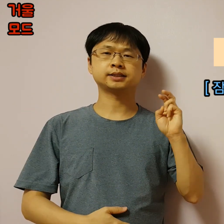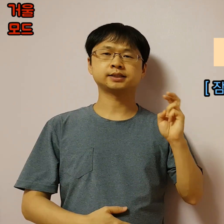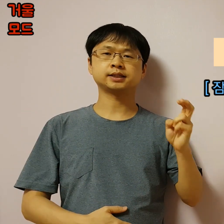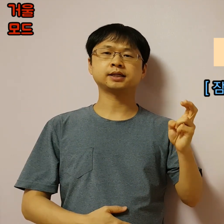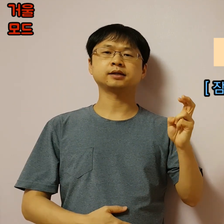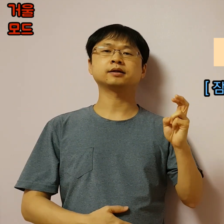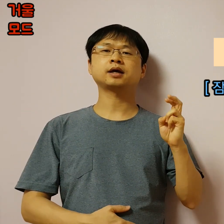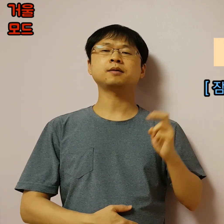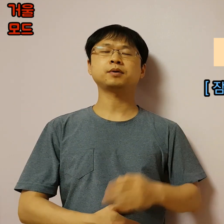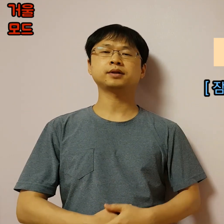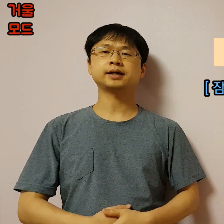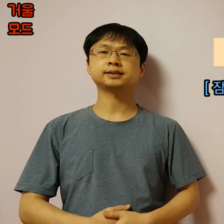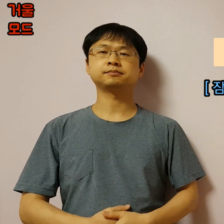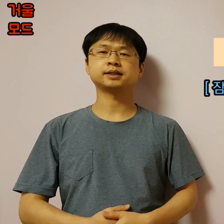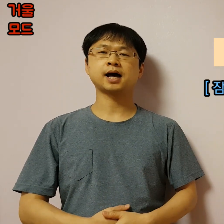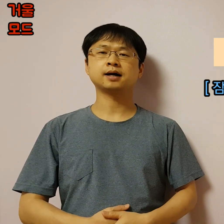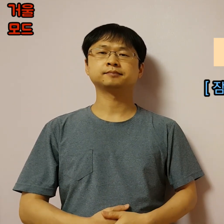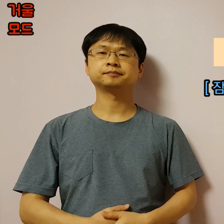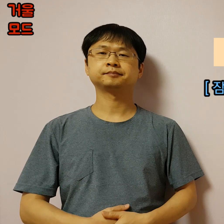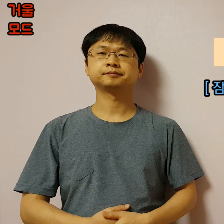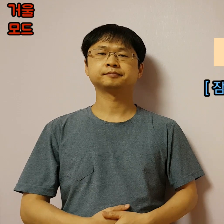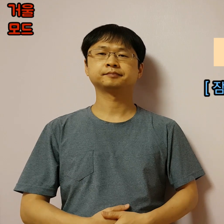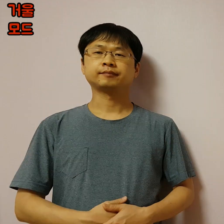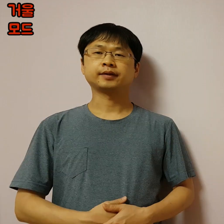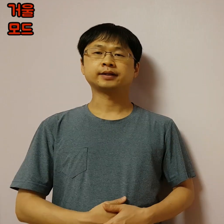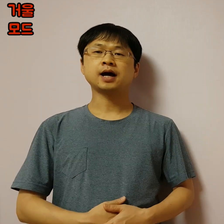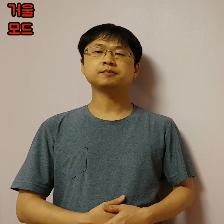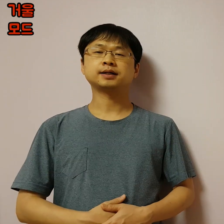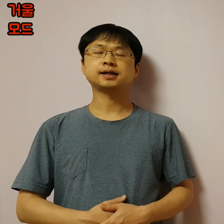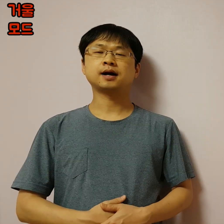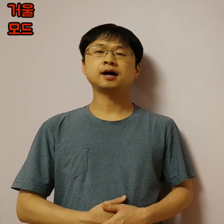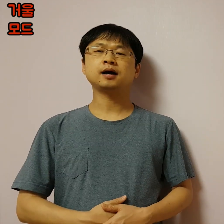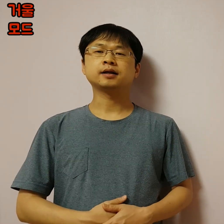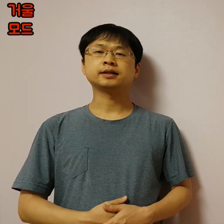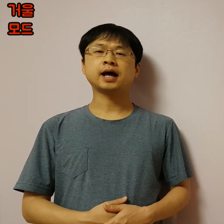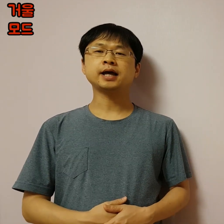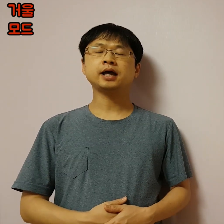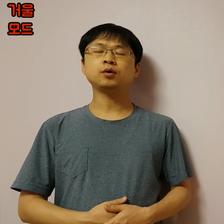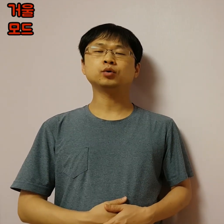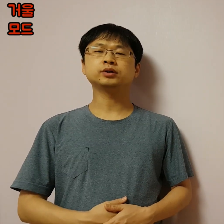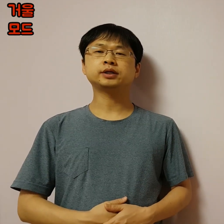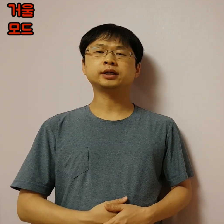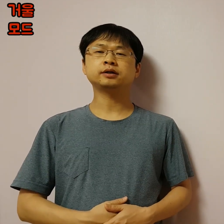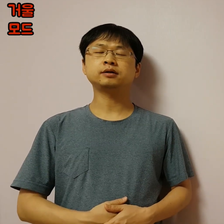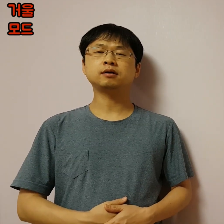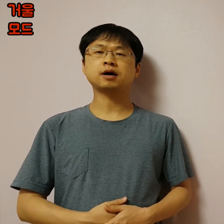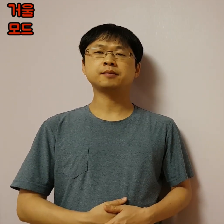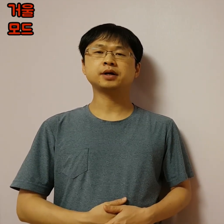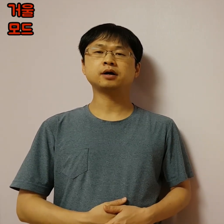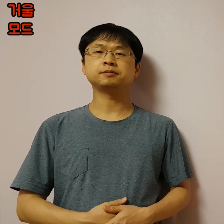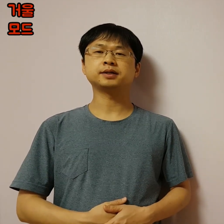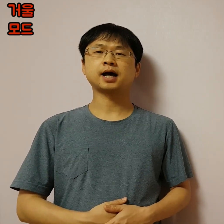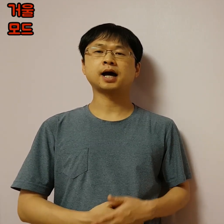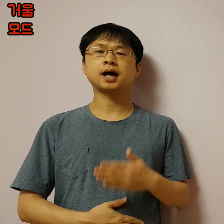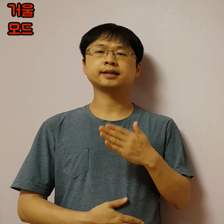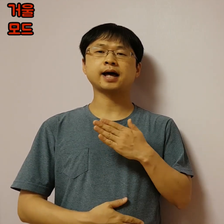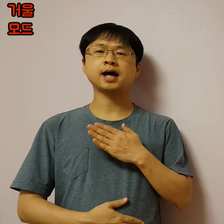많아지겠지 이렇게 표현하였습니다. 다음 가사, 나의 오늘이 흘러가면입니다.